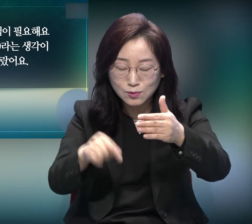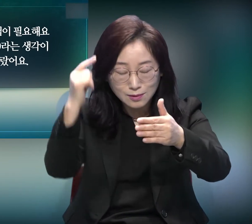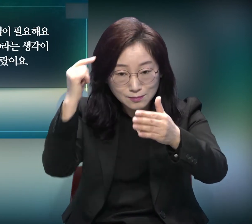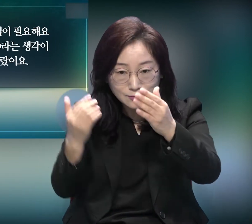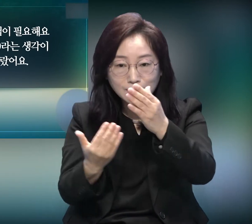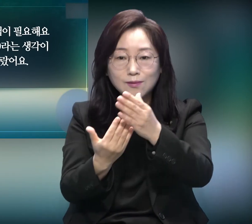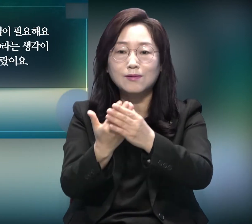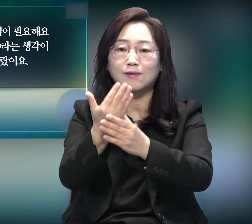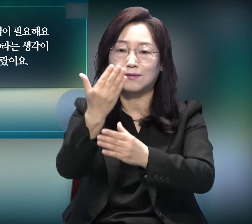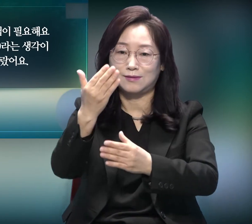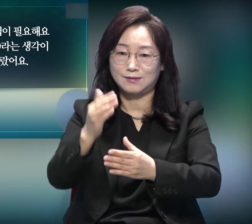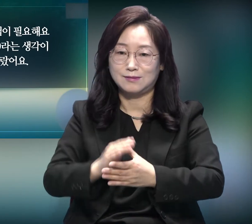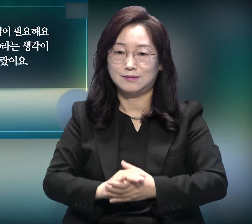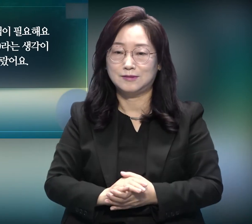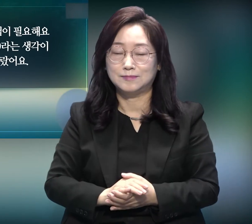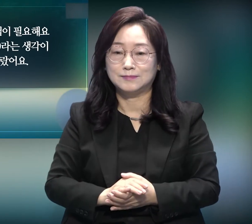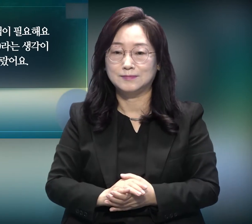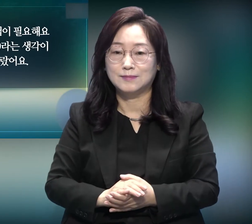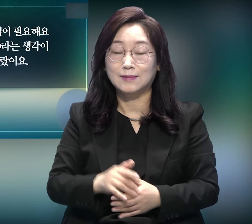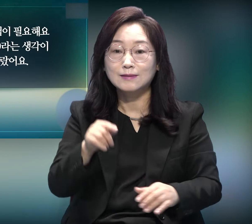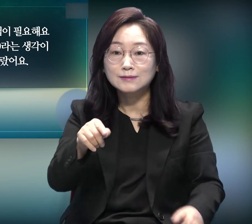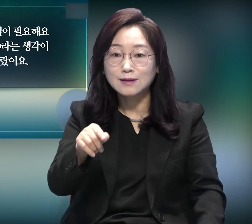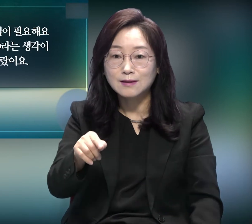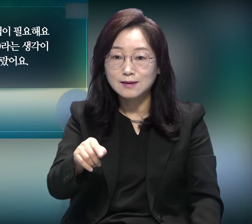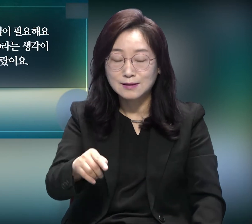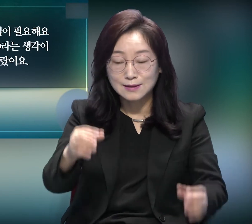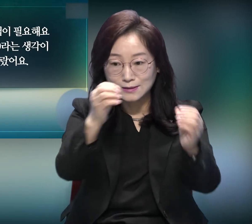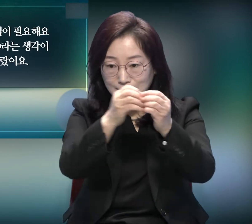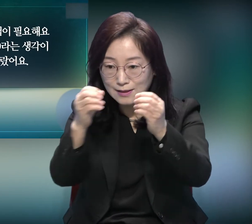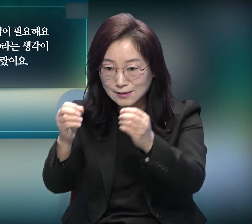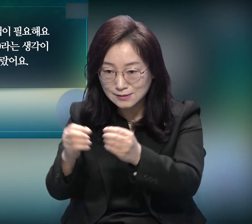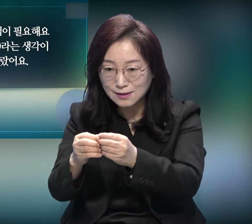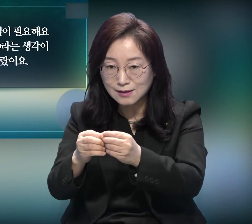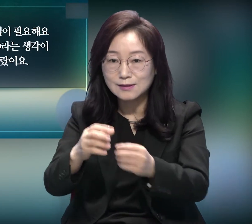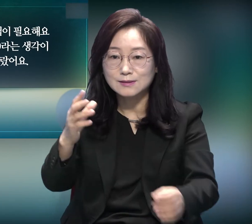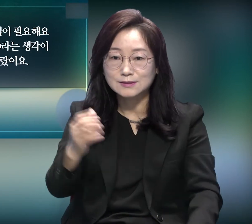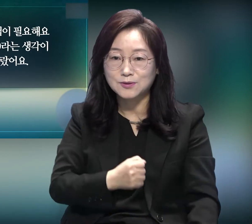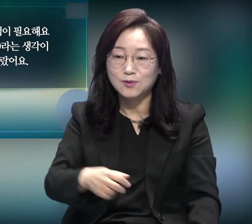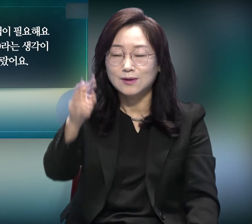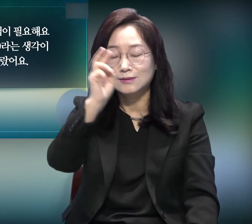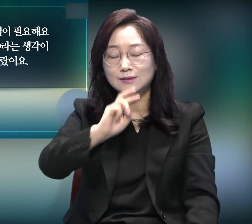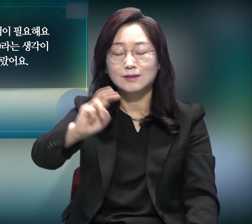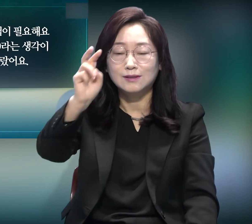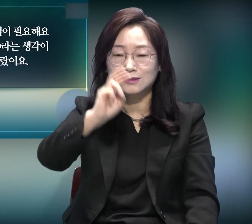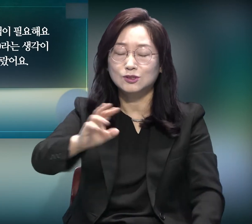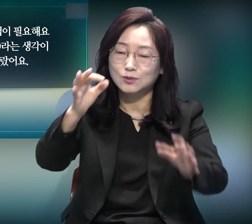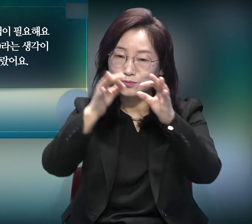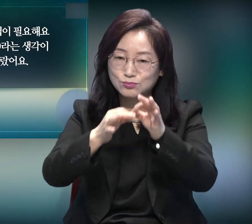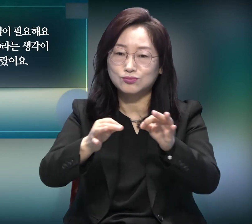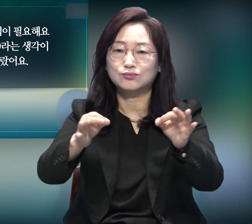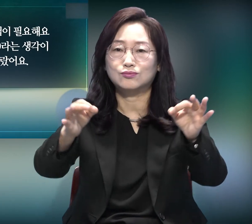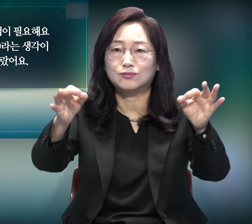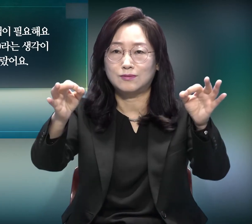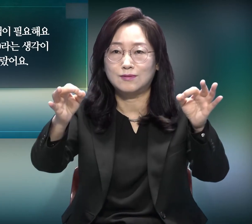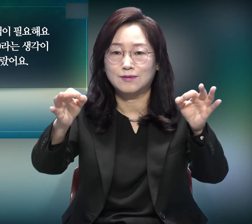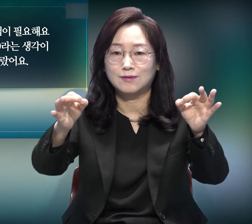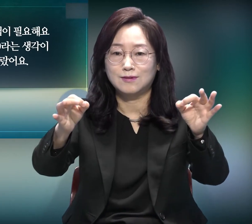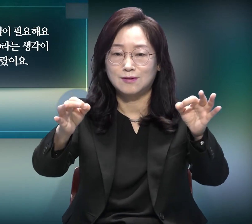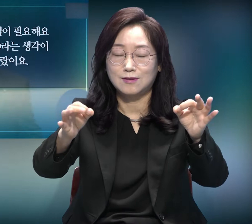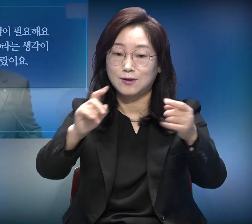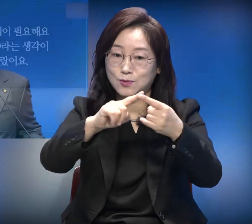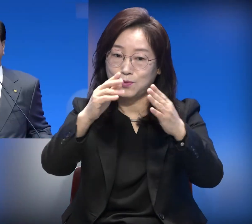솟구쳐 올랐습니다. 그래서 이 가사를 가지고 찬송을 지어서 자기가 다니는